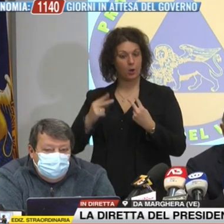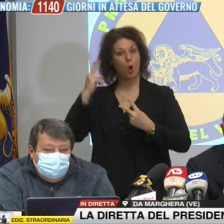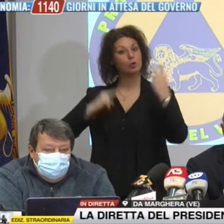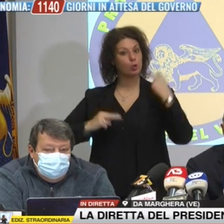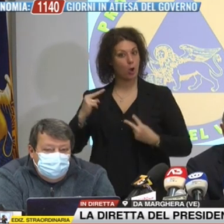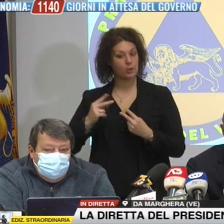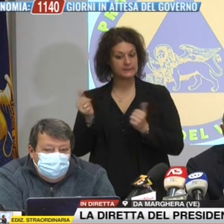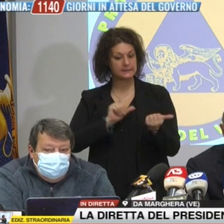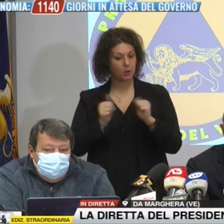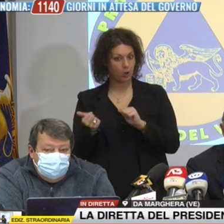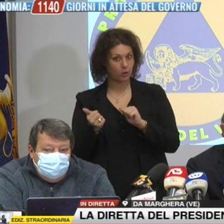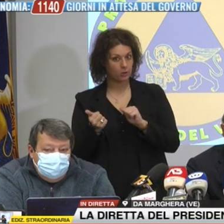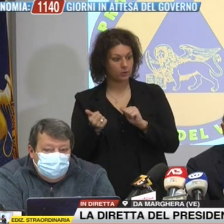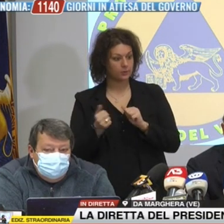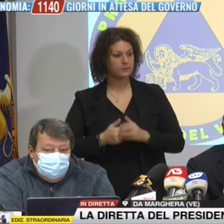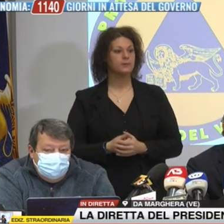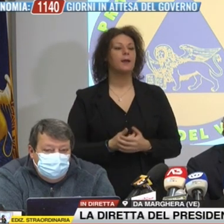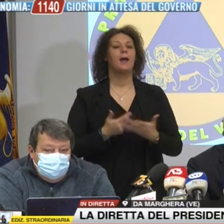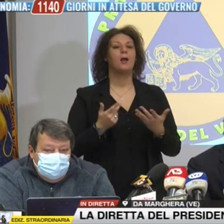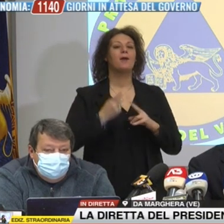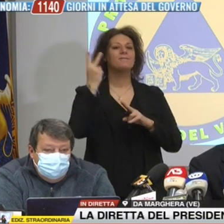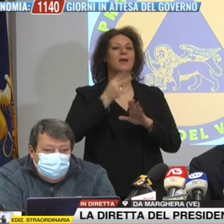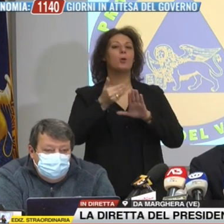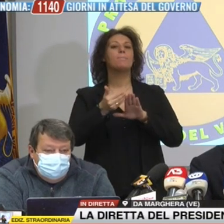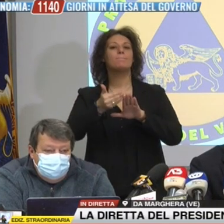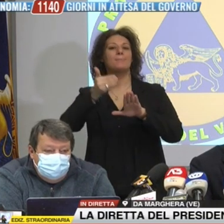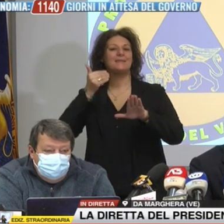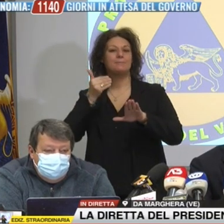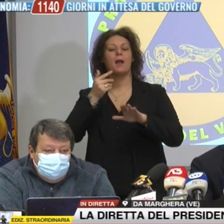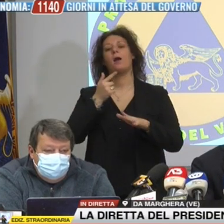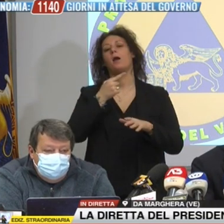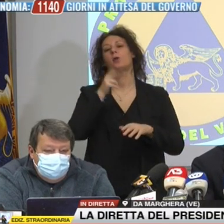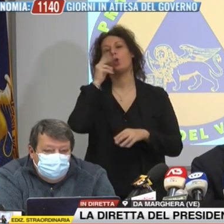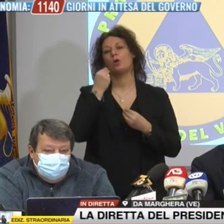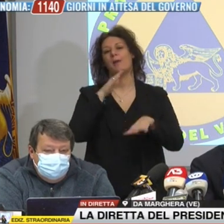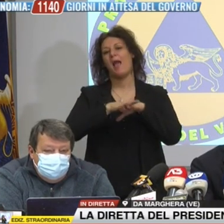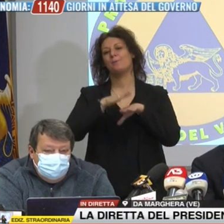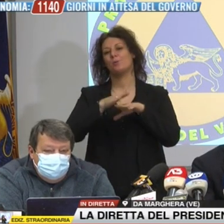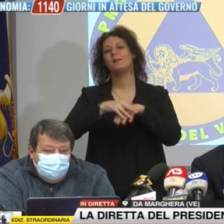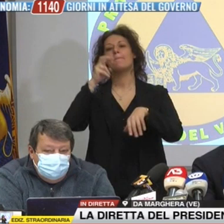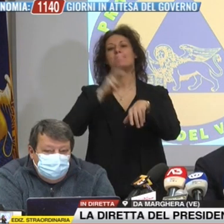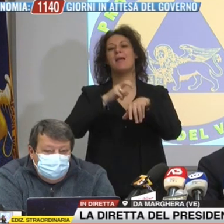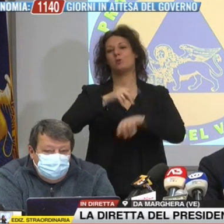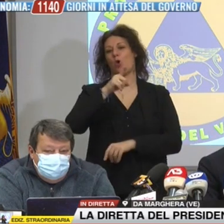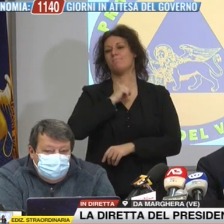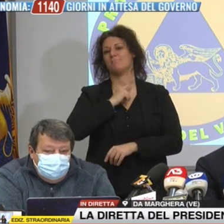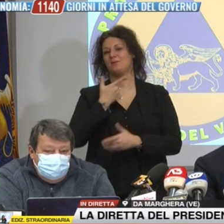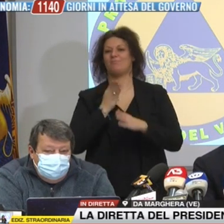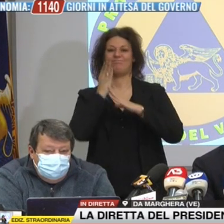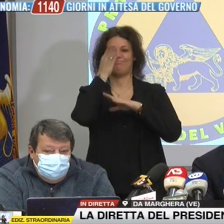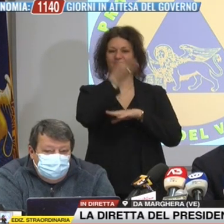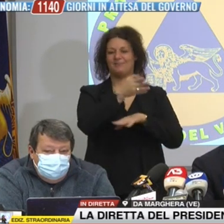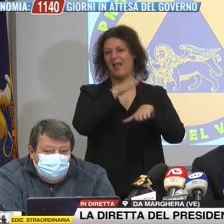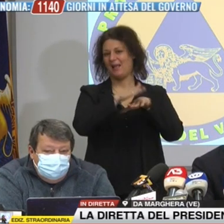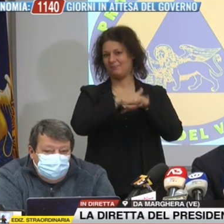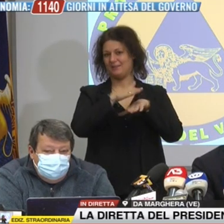io che ero abituato ad avere la libera adesso non ce l'ho più, quindi non ho più il mio medico. Chiaro. A questo punto il mio medico, che è anche